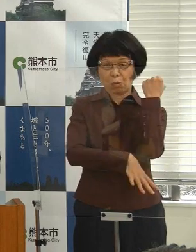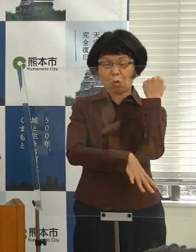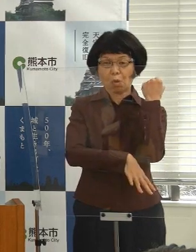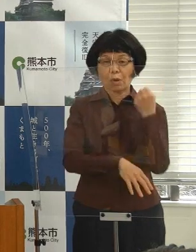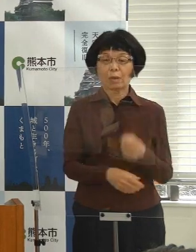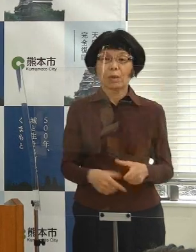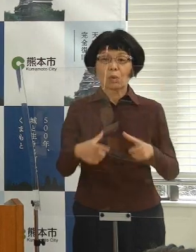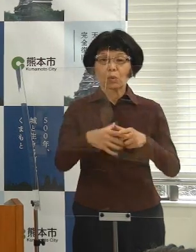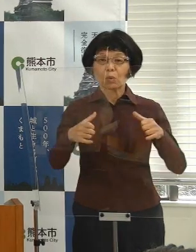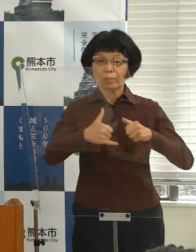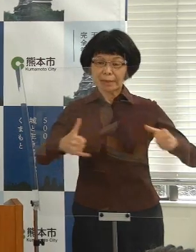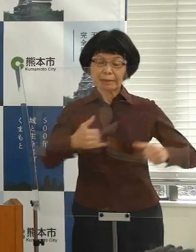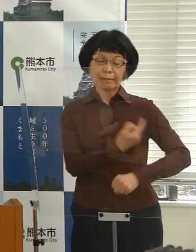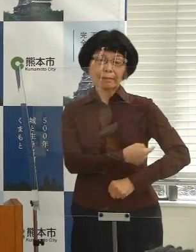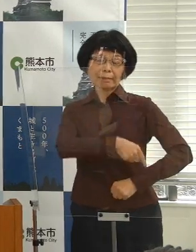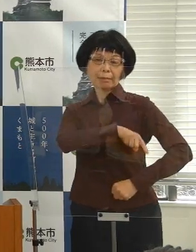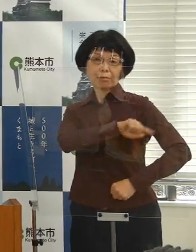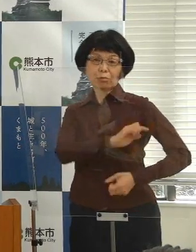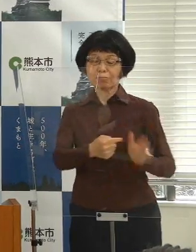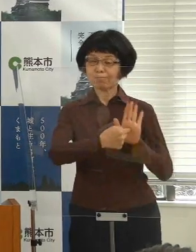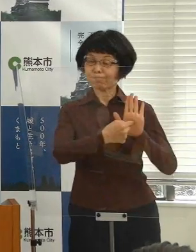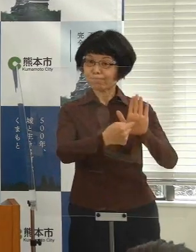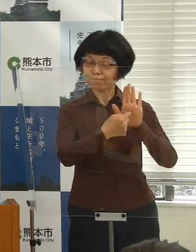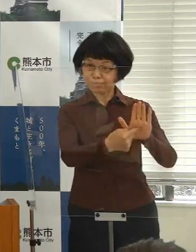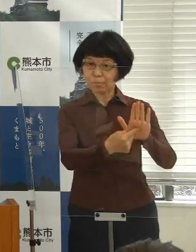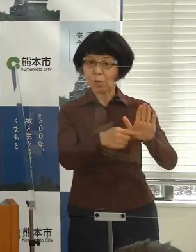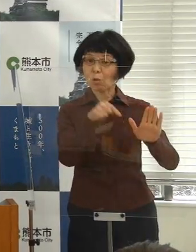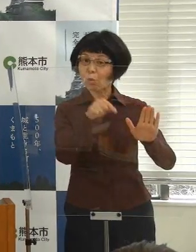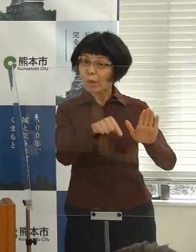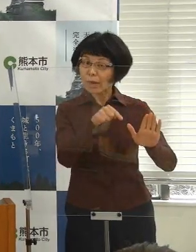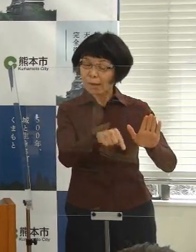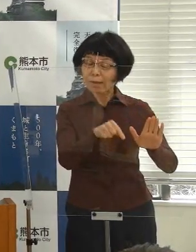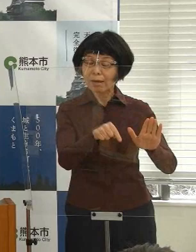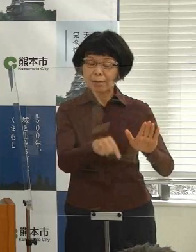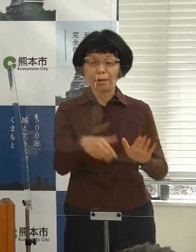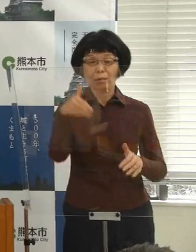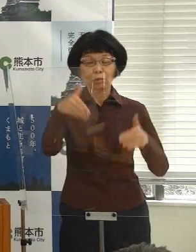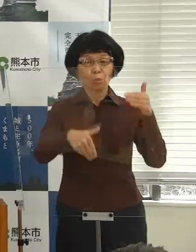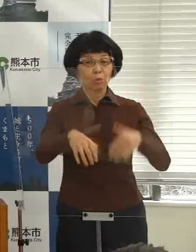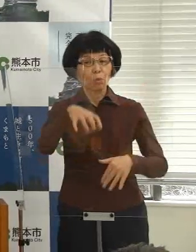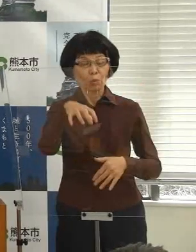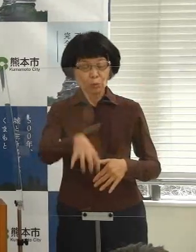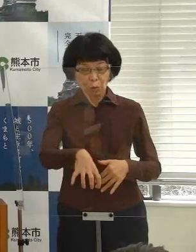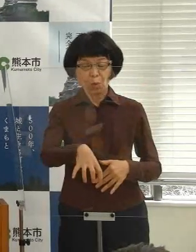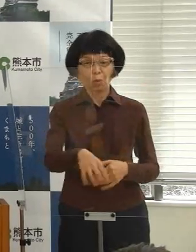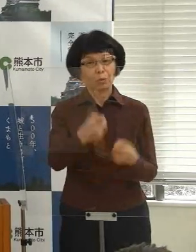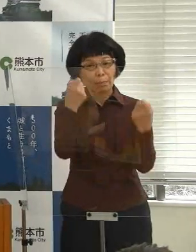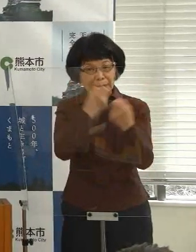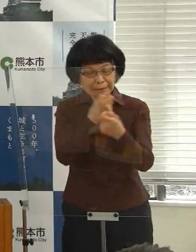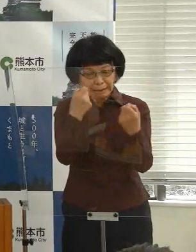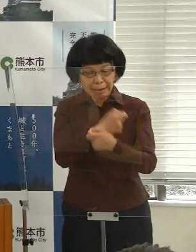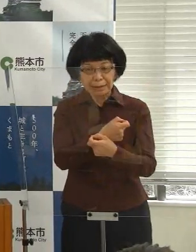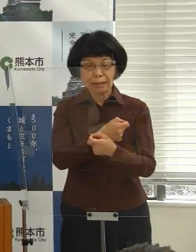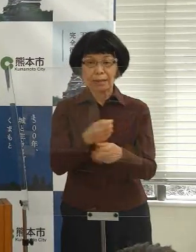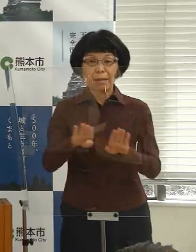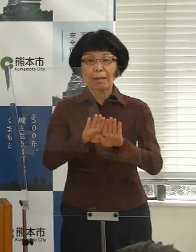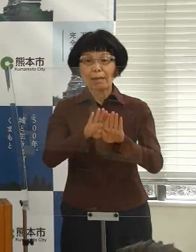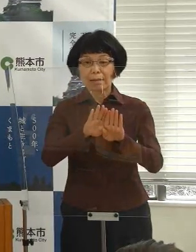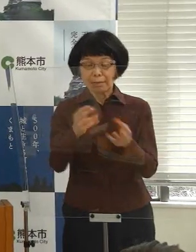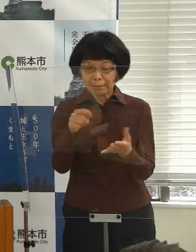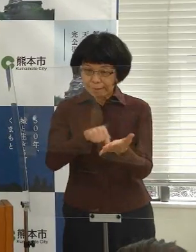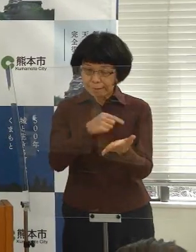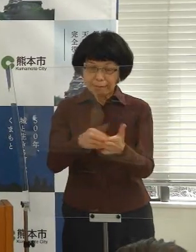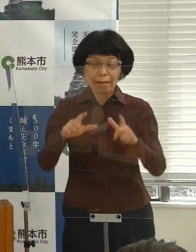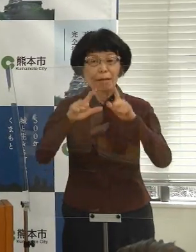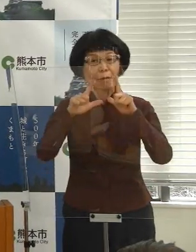行使する場である投票所におけるミスや開票作業の遅れは決して起きてはならないことであります